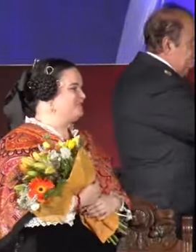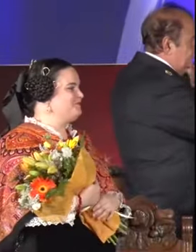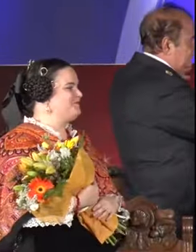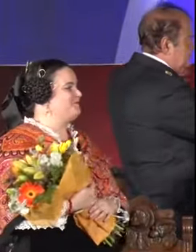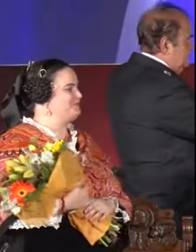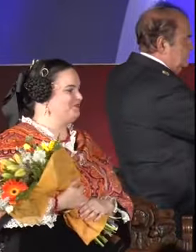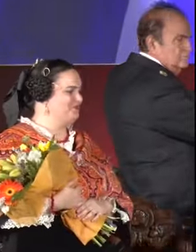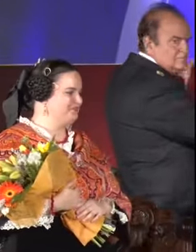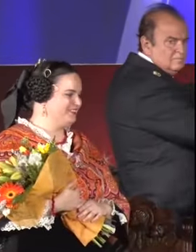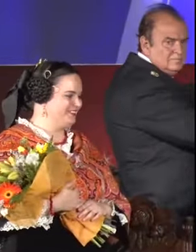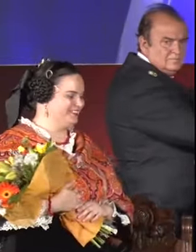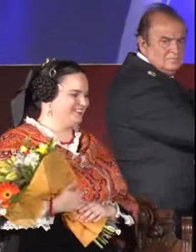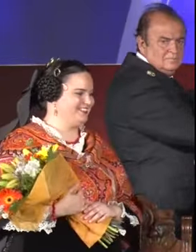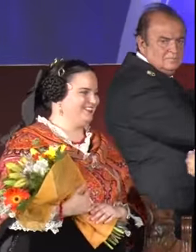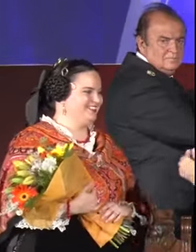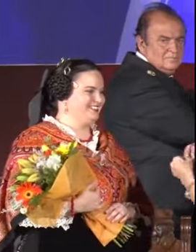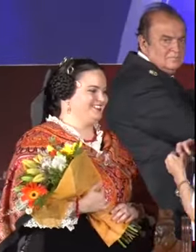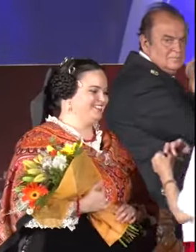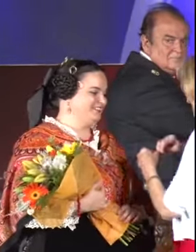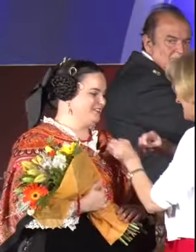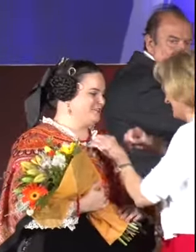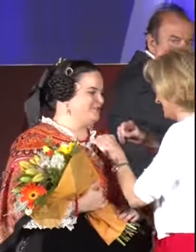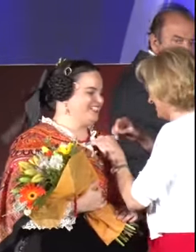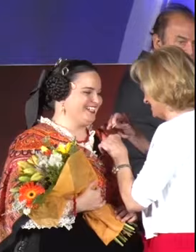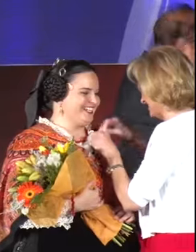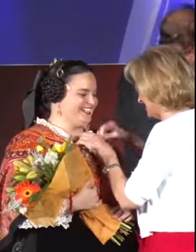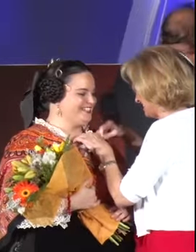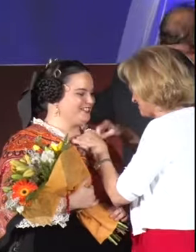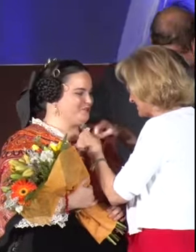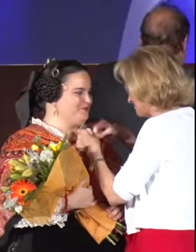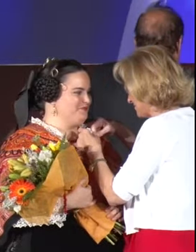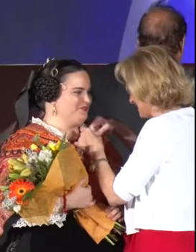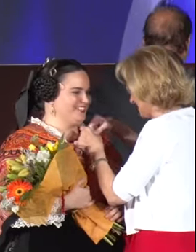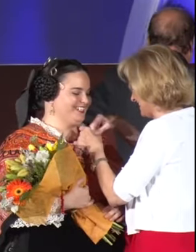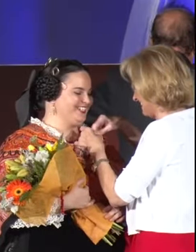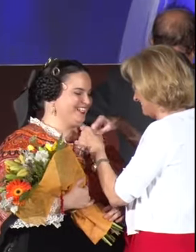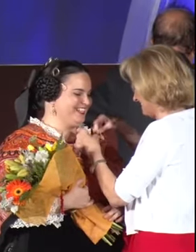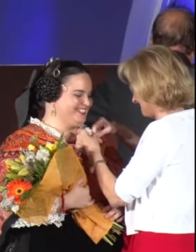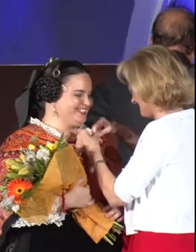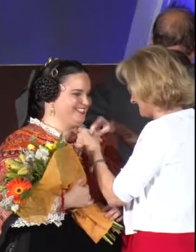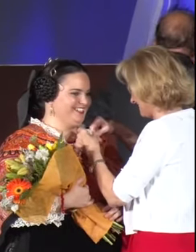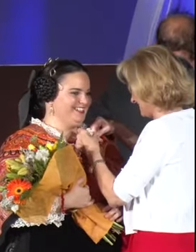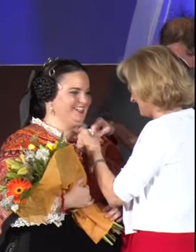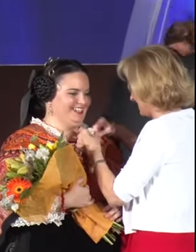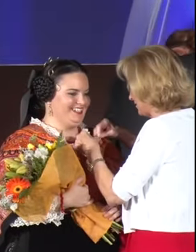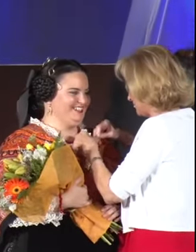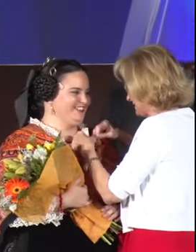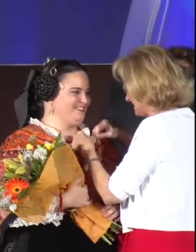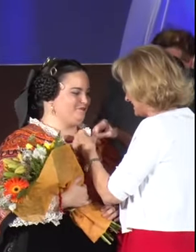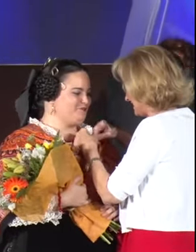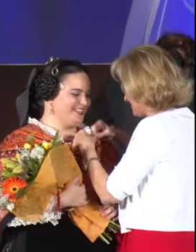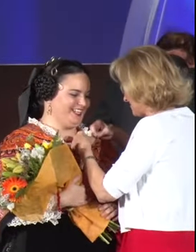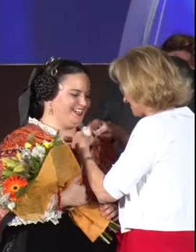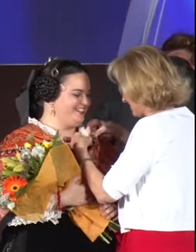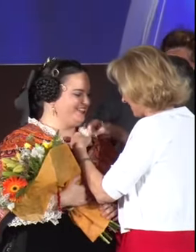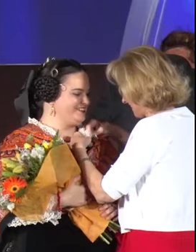La alcaldesa y el concejal les hacen también entrega de un alfiler de plata y del escudo de la ciudad y del diploma que les acredita, ahora sí, como